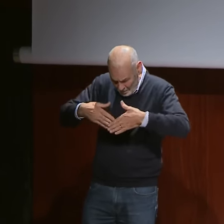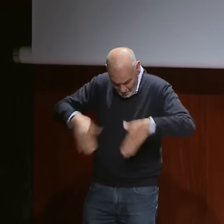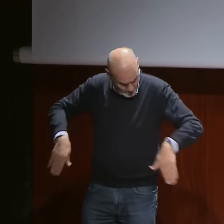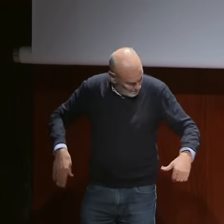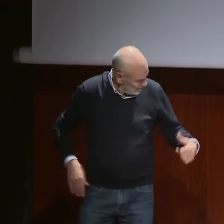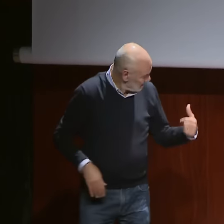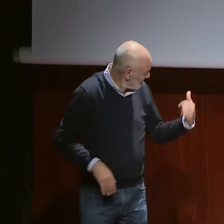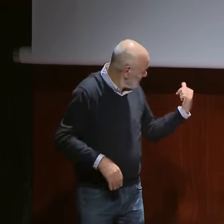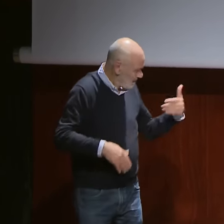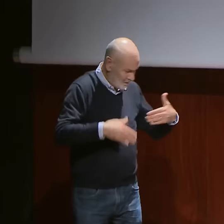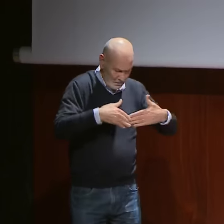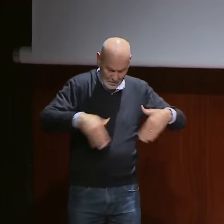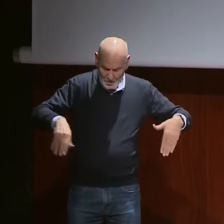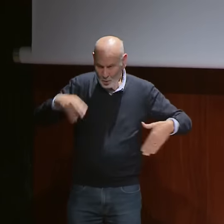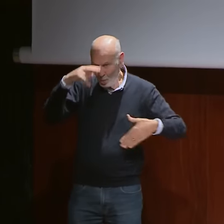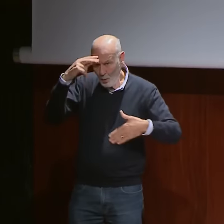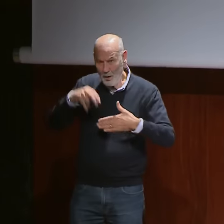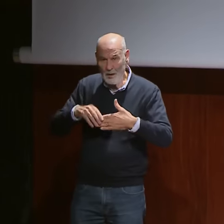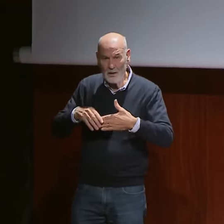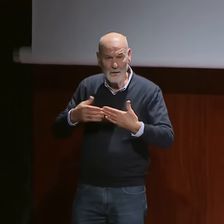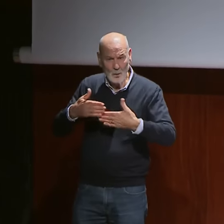livre,